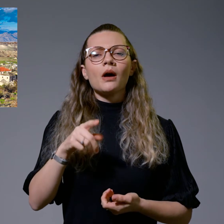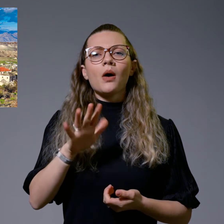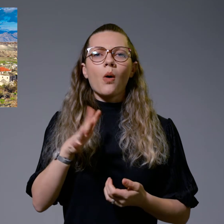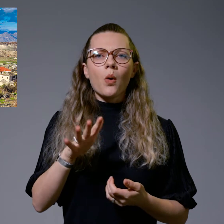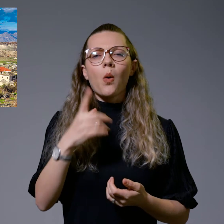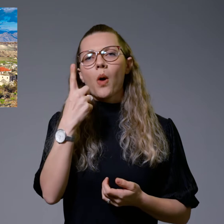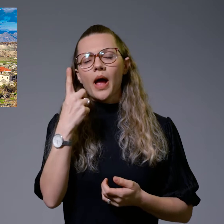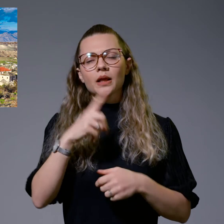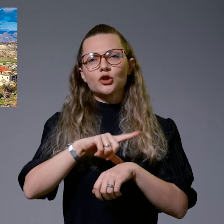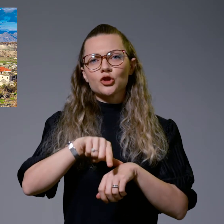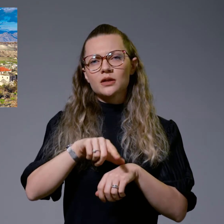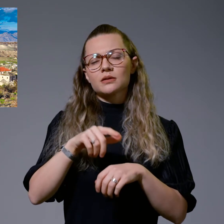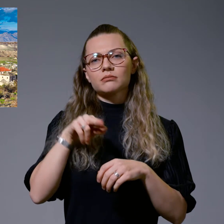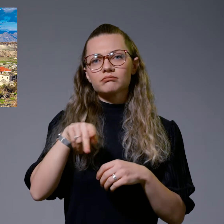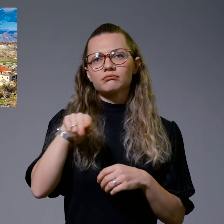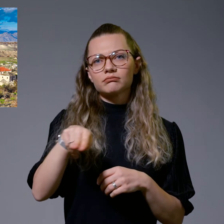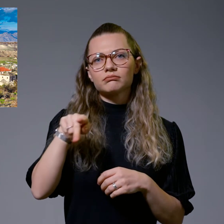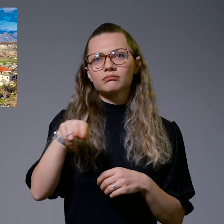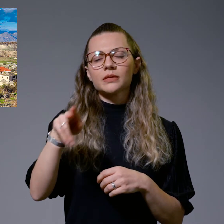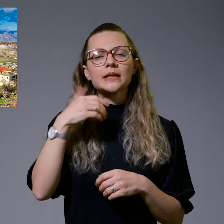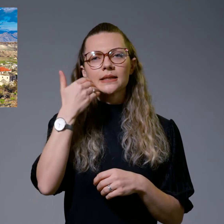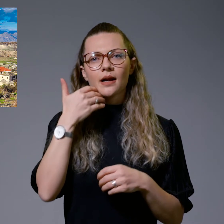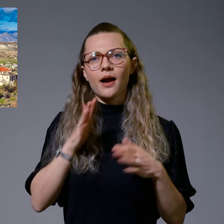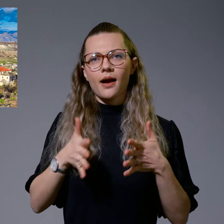час пешачење, покрај Црна река, се наоѓа